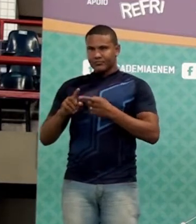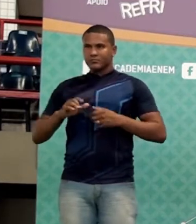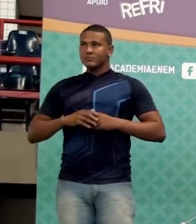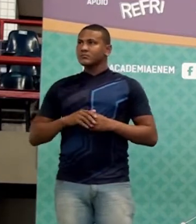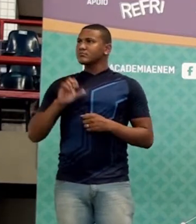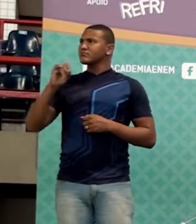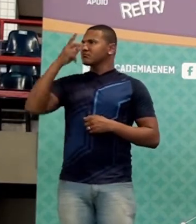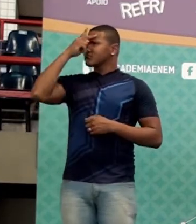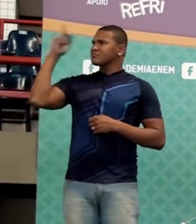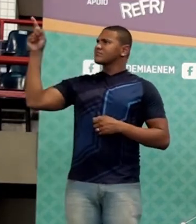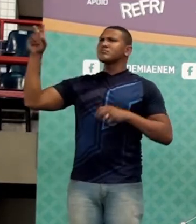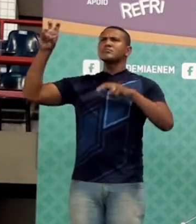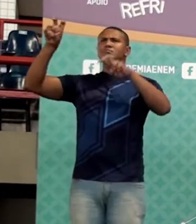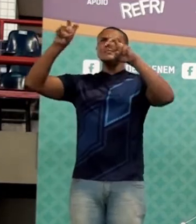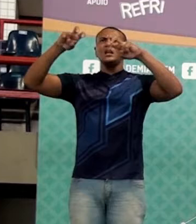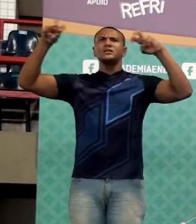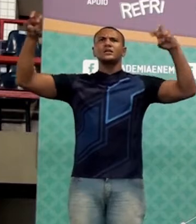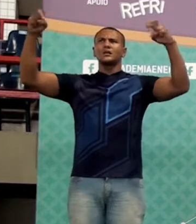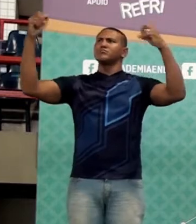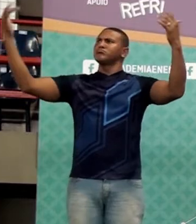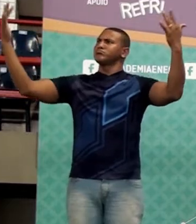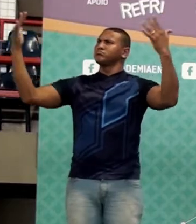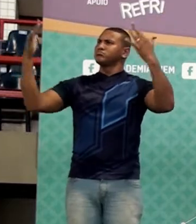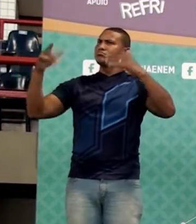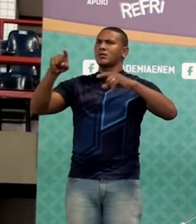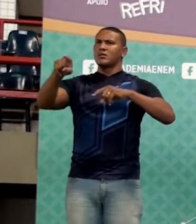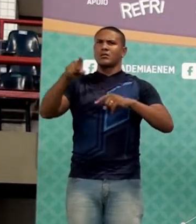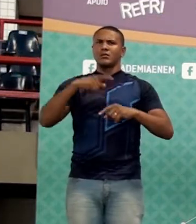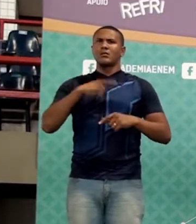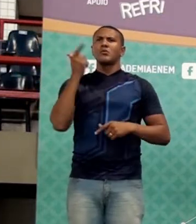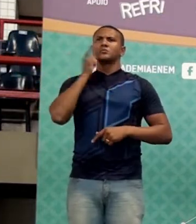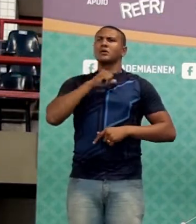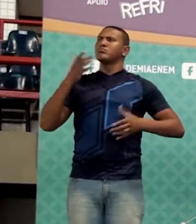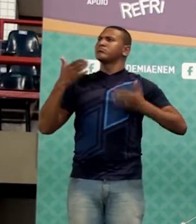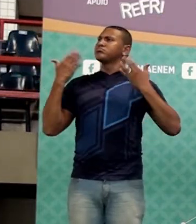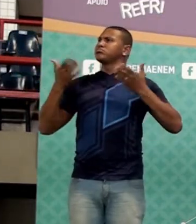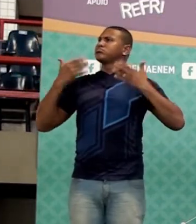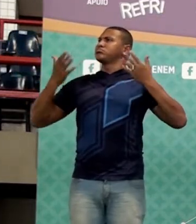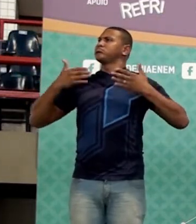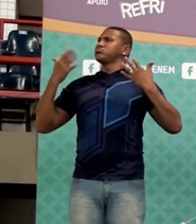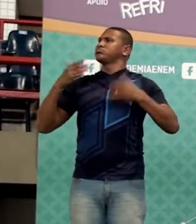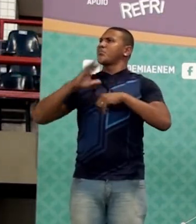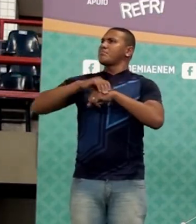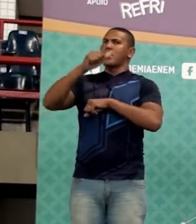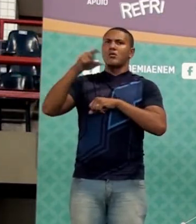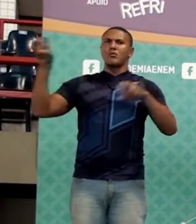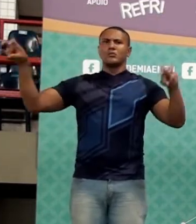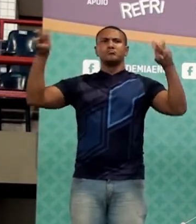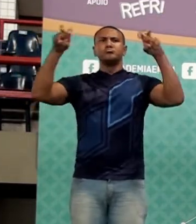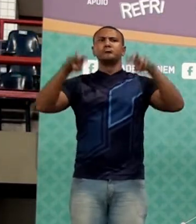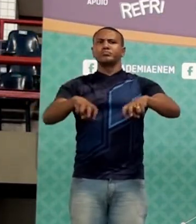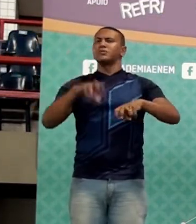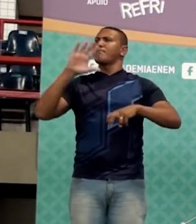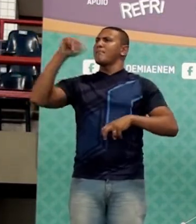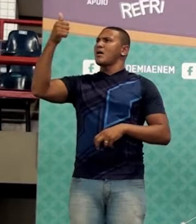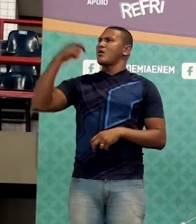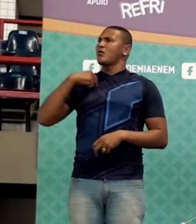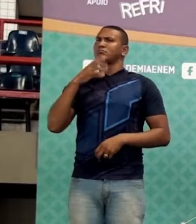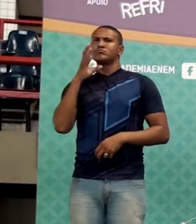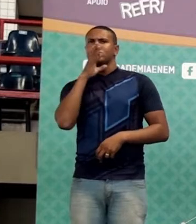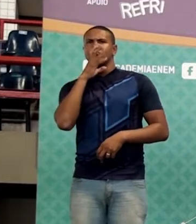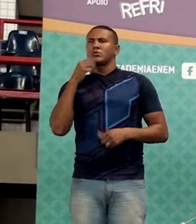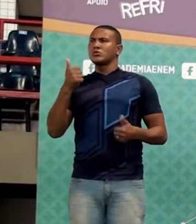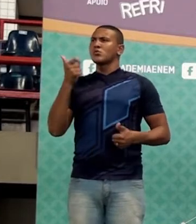vir mais para perto da gente, já que tem cadeira, aqui no centro está mais ventilado, vamos procurar um lugar legal, um ambiente legal para a nossa aula ser